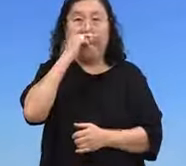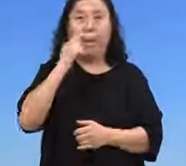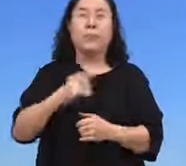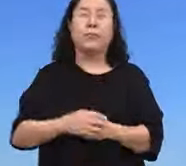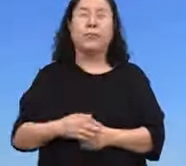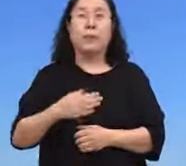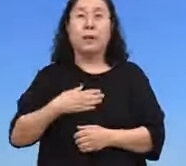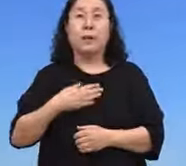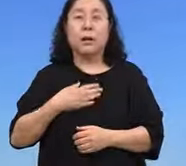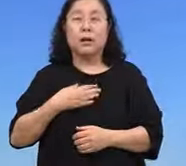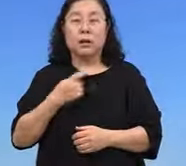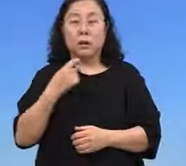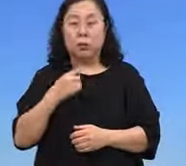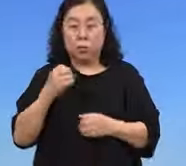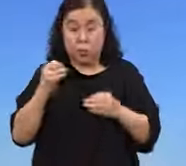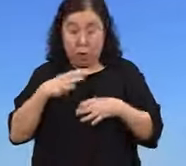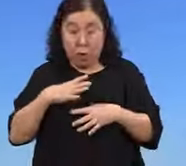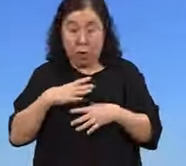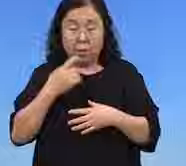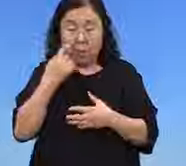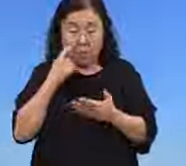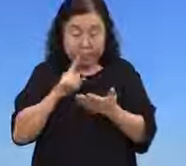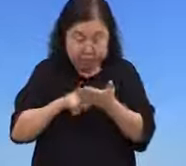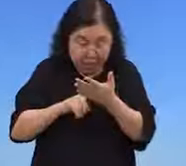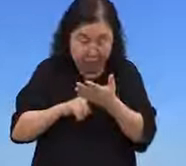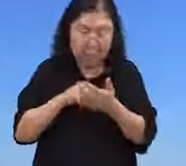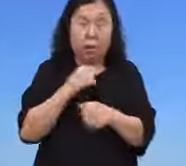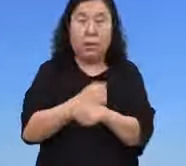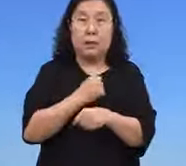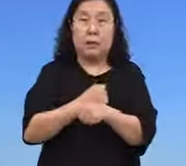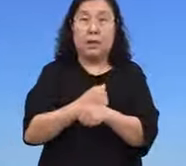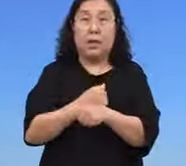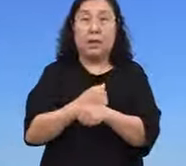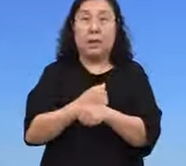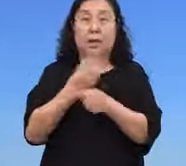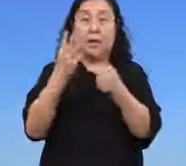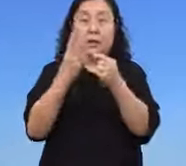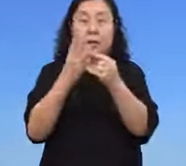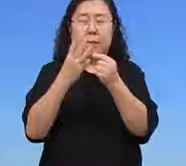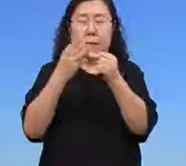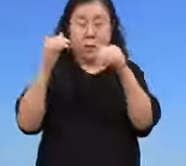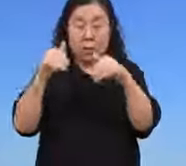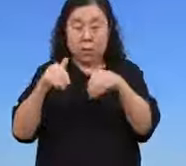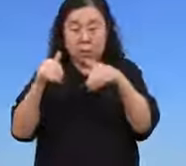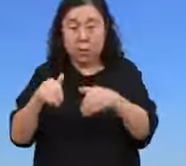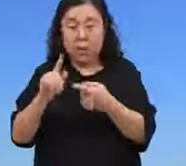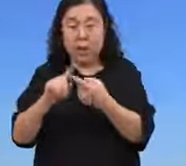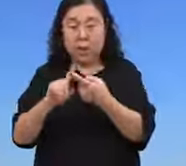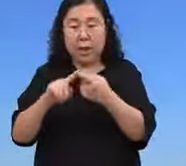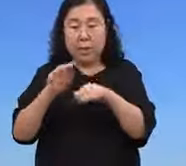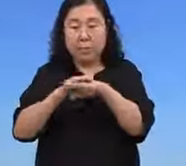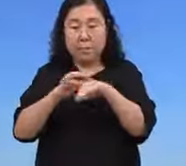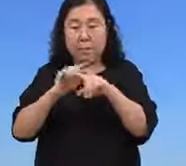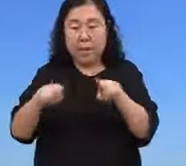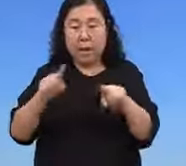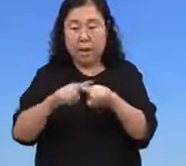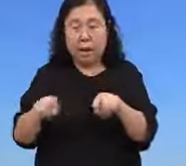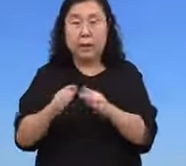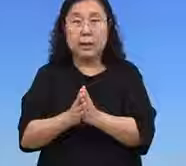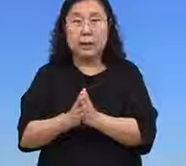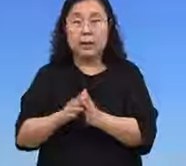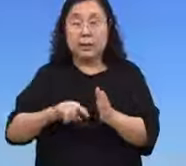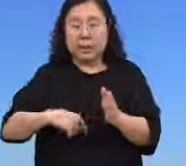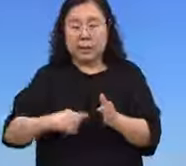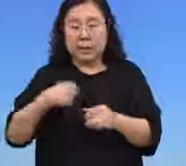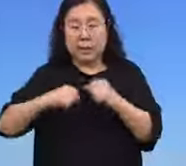대목을 이번에 제가 새삼 알게 됐습니다. 그게 뭐냐 하니까, 지금 이 세 번째 종에 대한 주인의 평가와